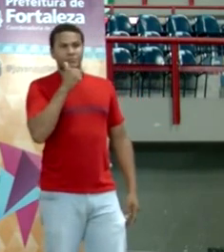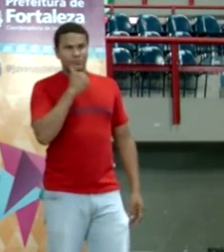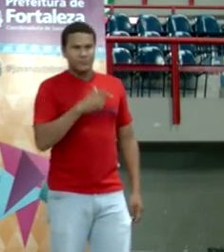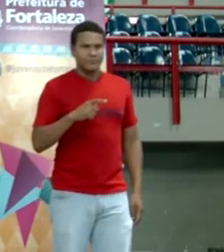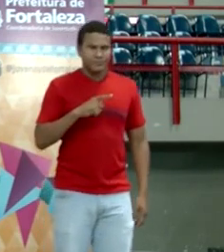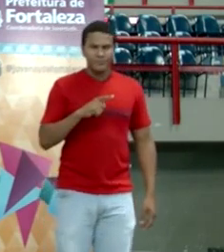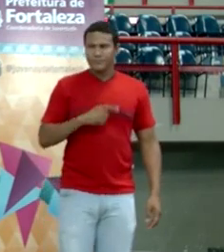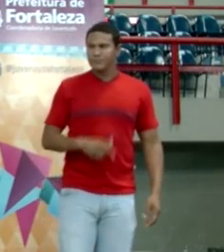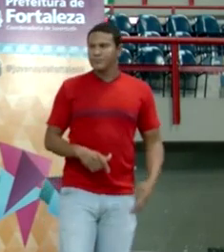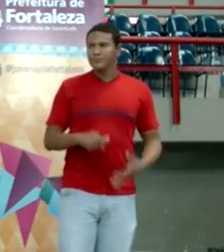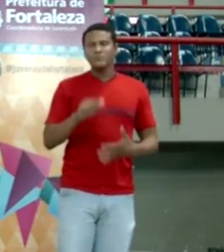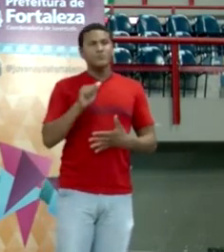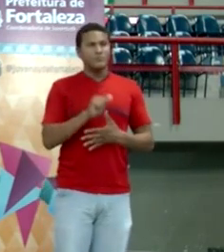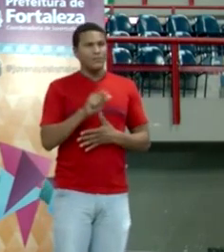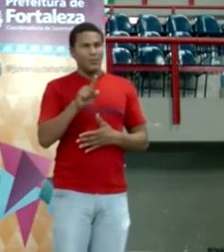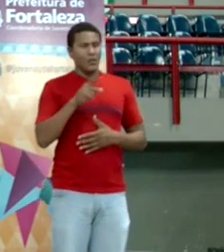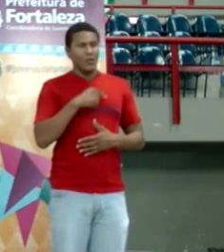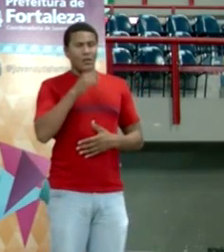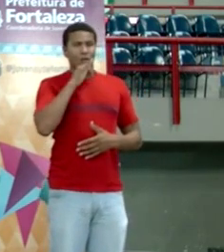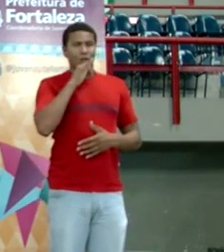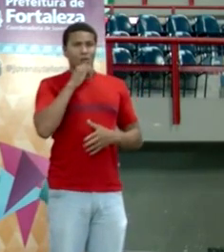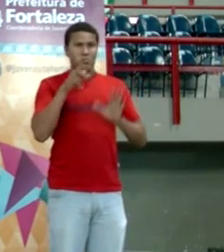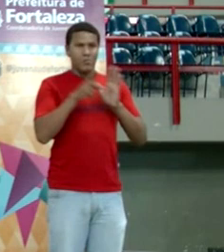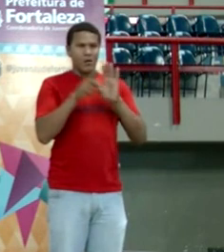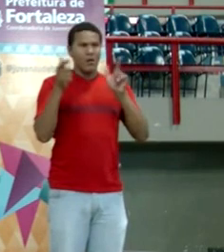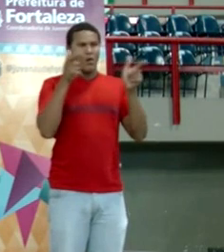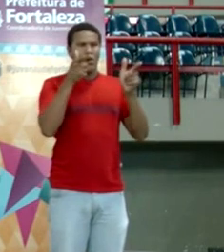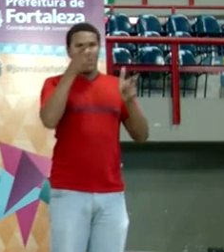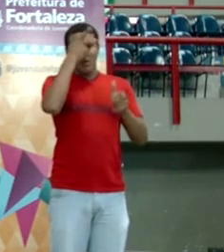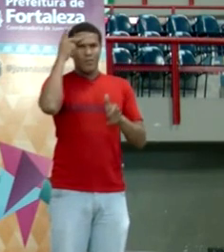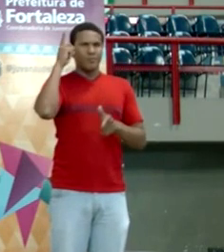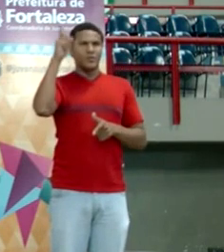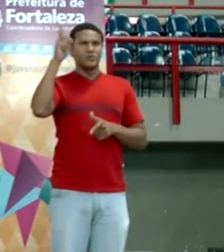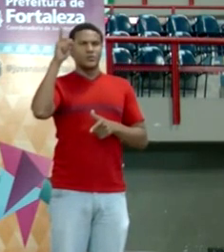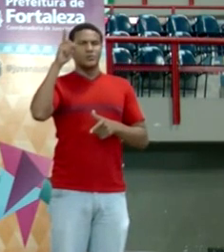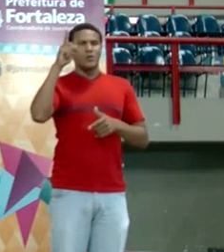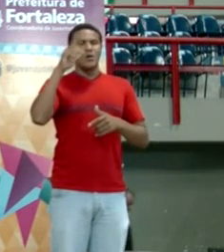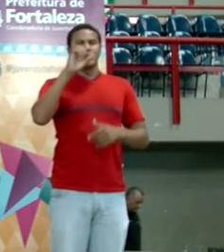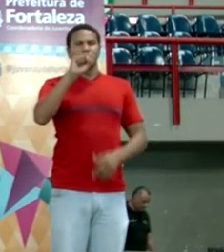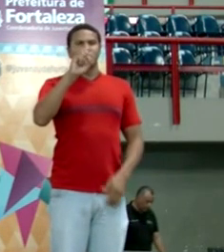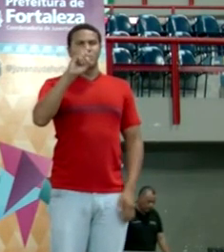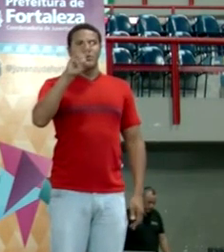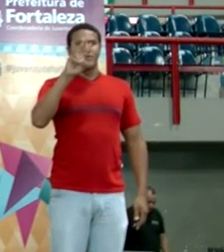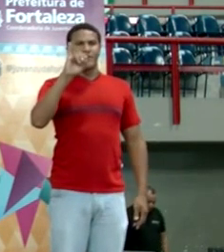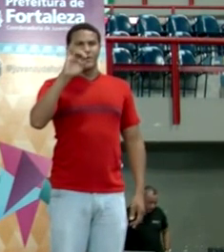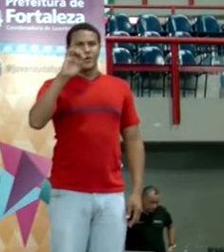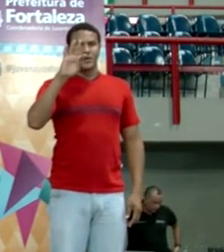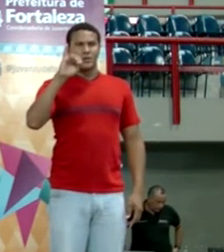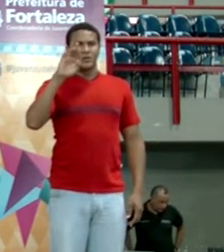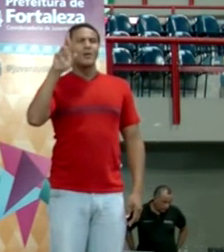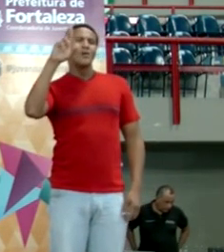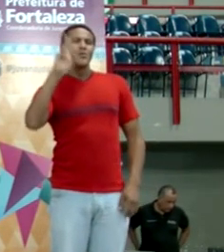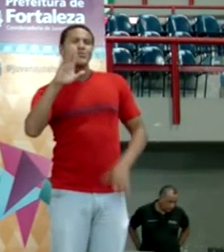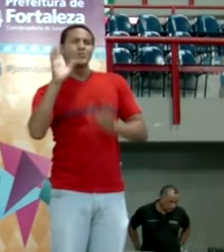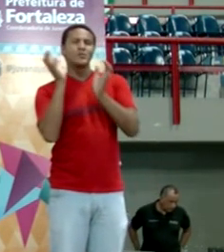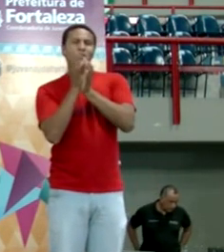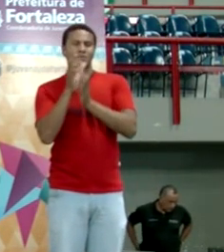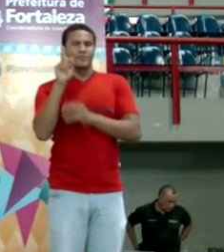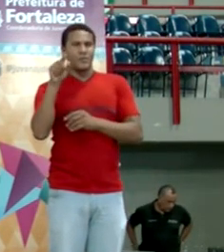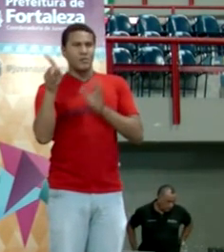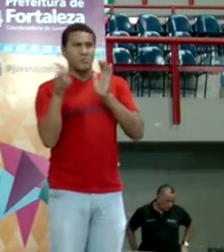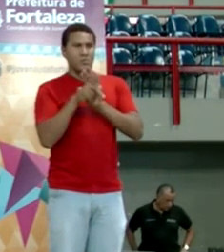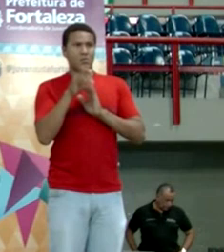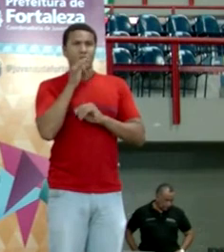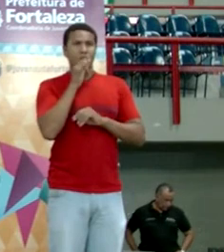de Ferro, o apelido foi dado pela imprensa soviética nos anos 70 para caracterizar sua forte oposição aos